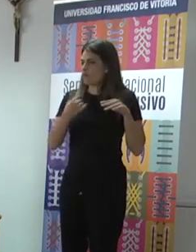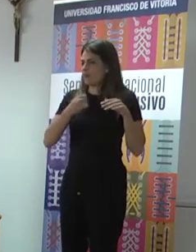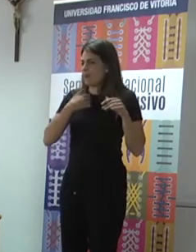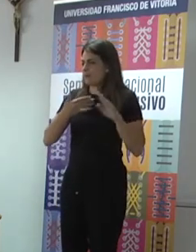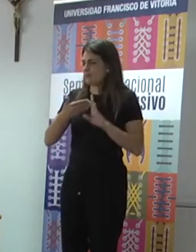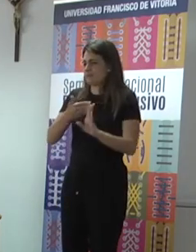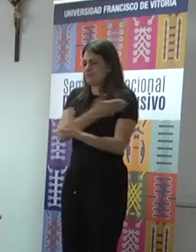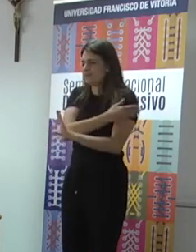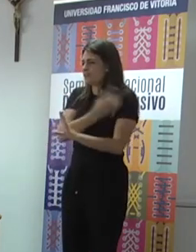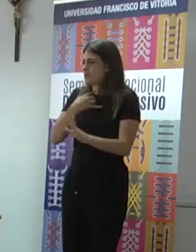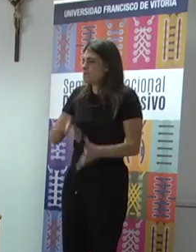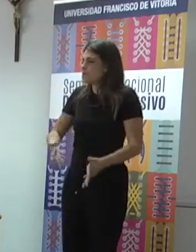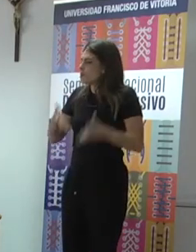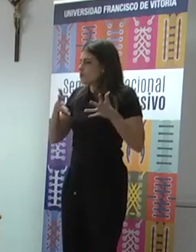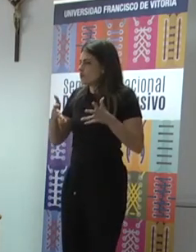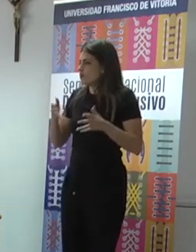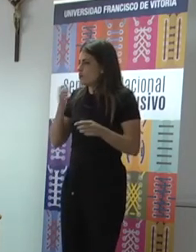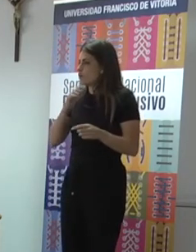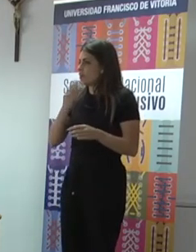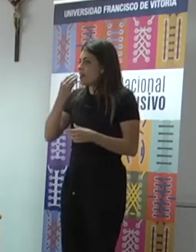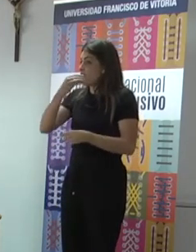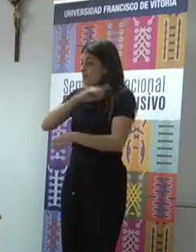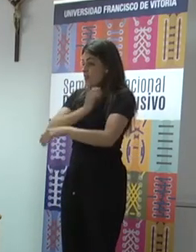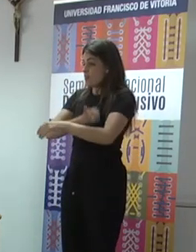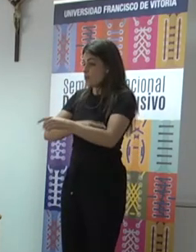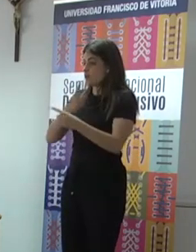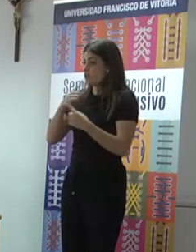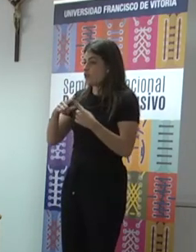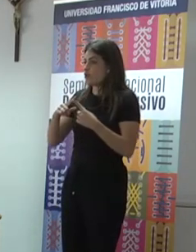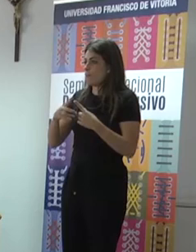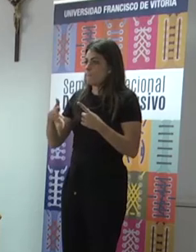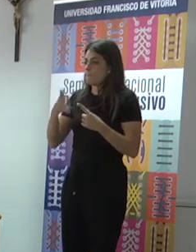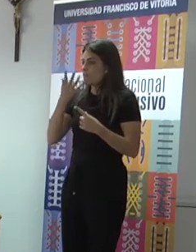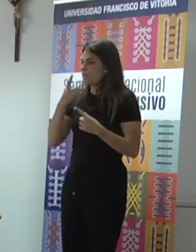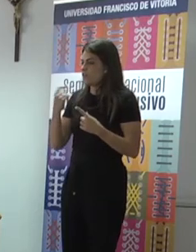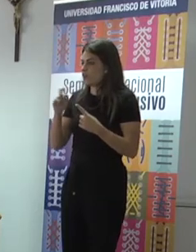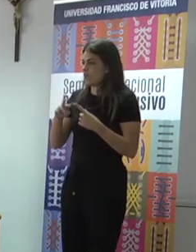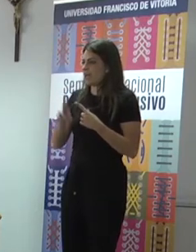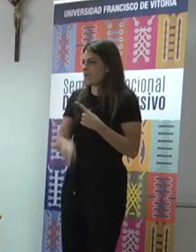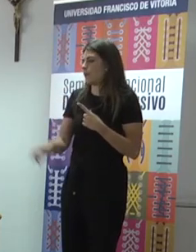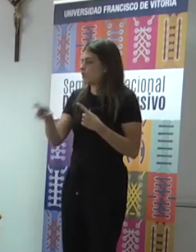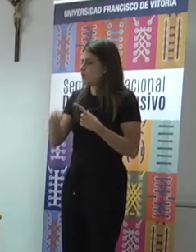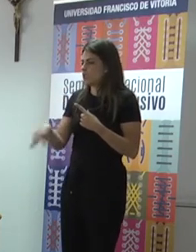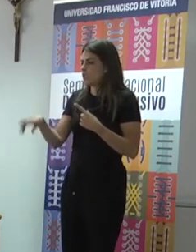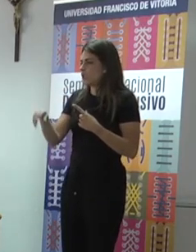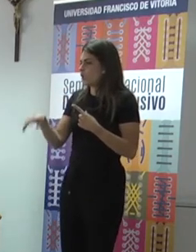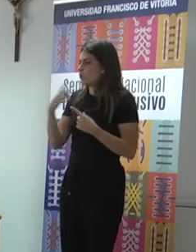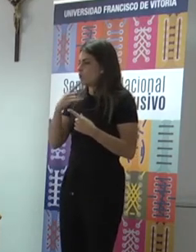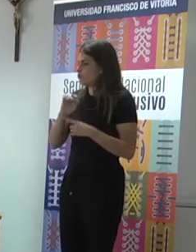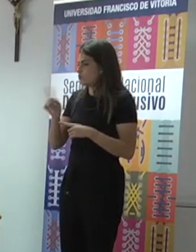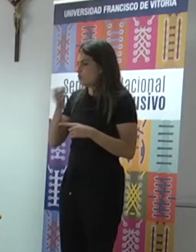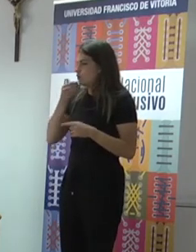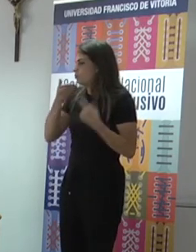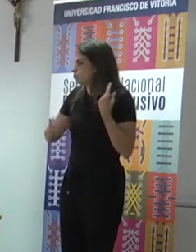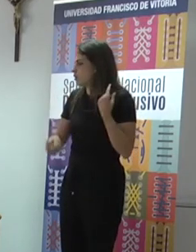desde siempre. ¿Por qué? Yo a un deporte le pido dos cosas. Uno, que no sea repetitivo, porque me aburro, básicamente. O sea, por ejemplo,